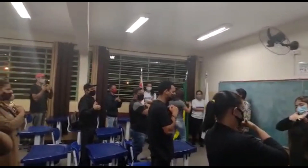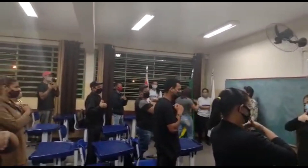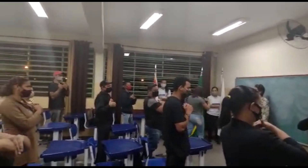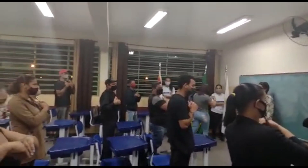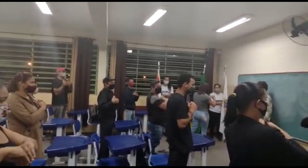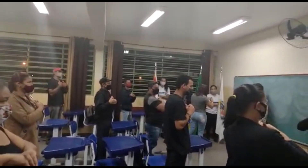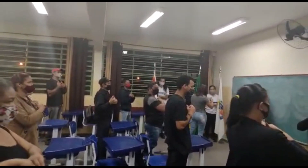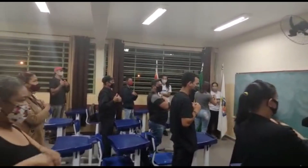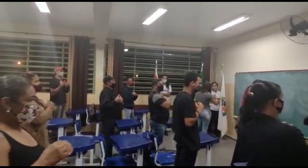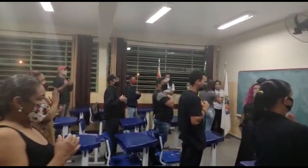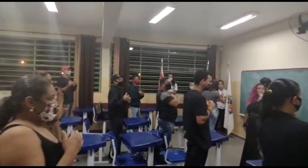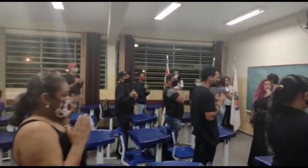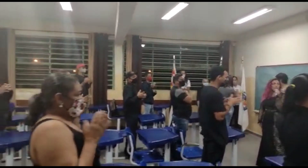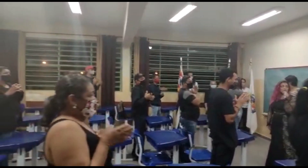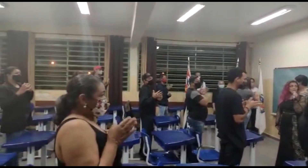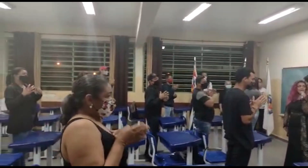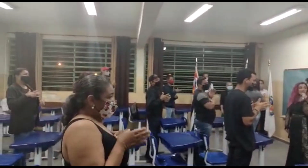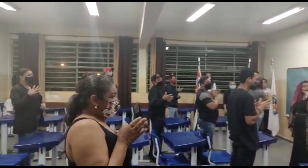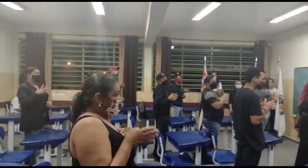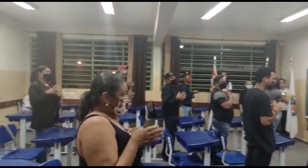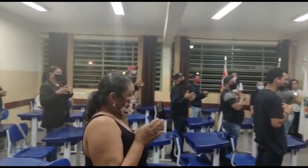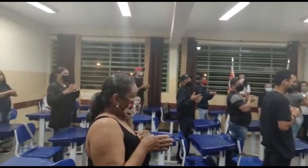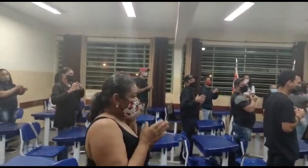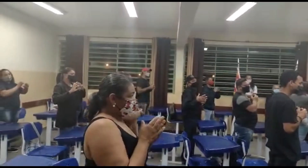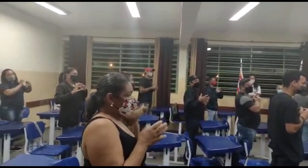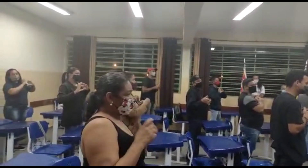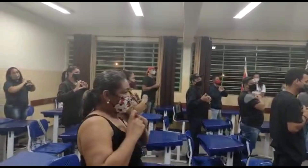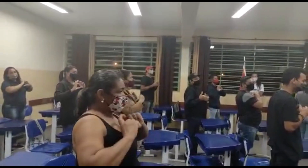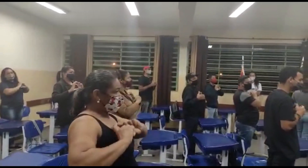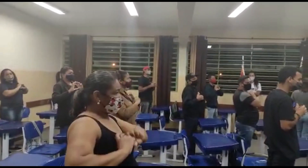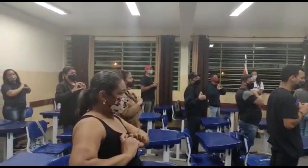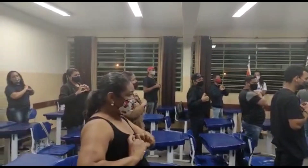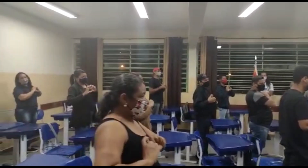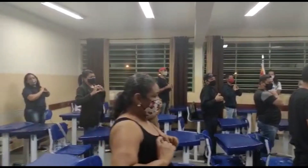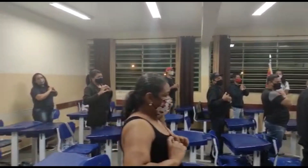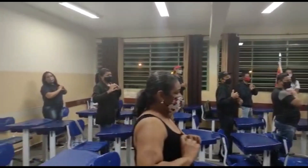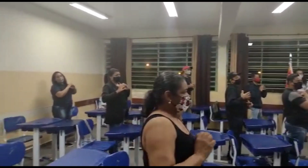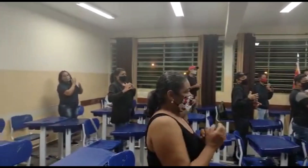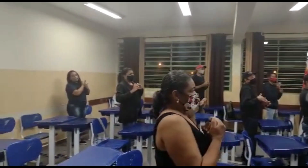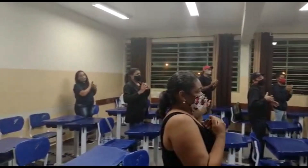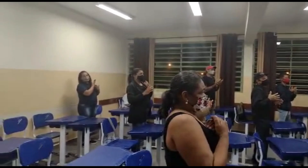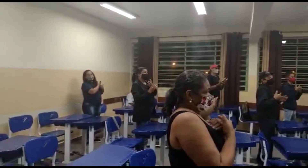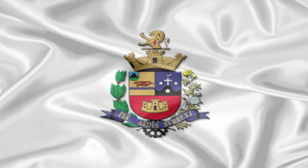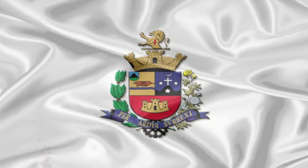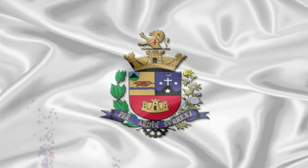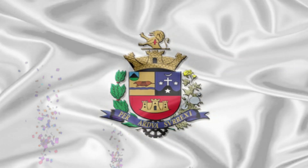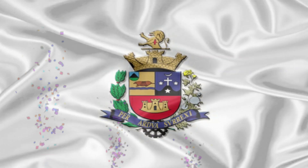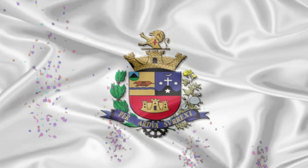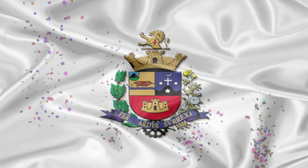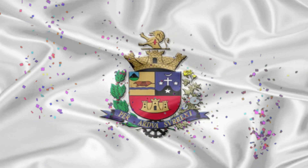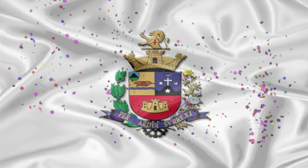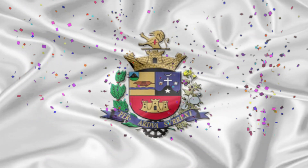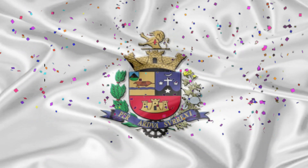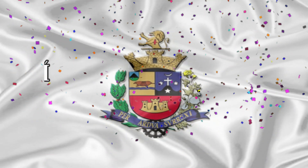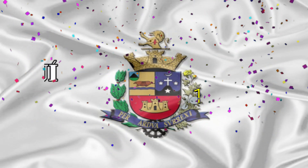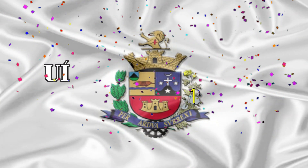carga, o coração do teu alfoge A tendura